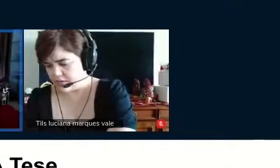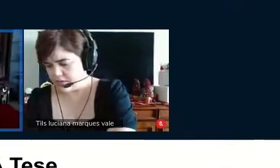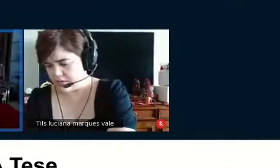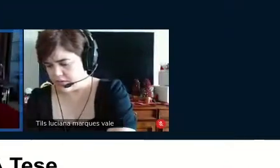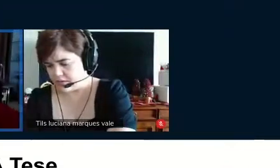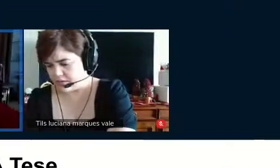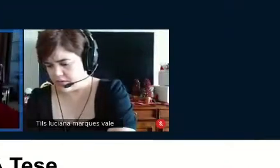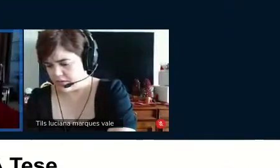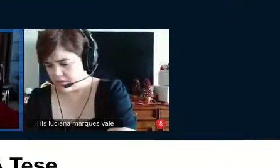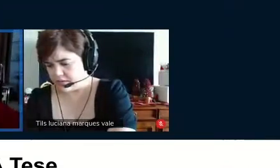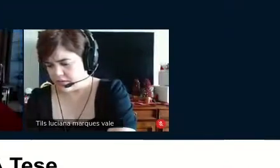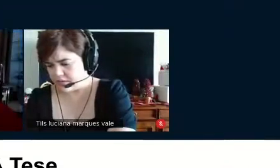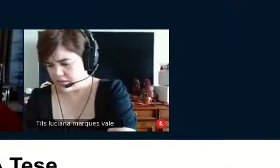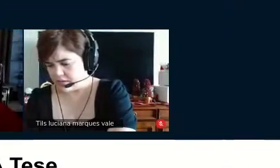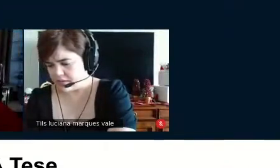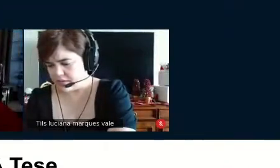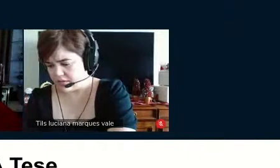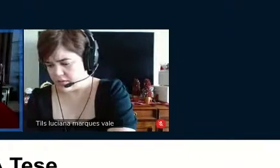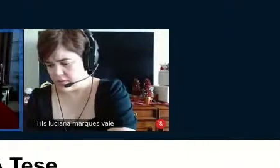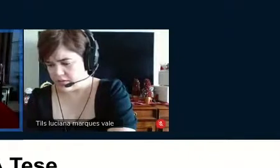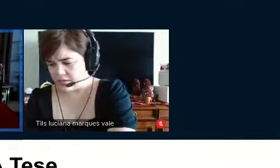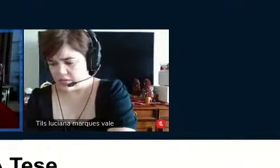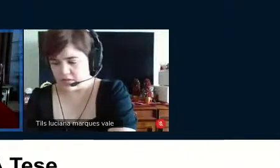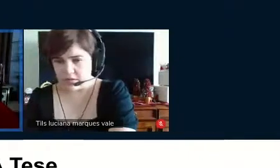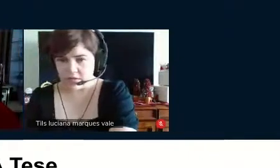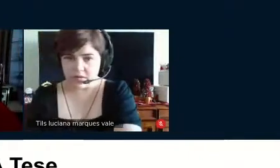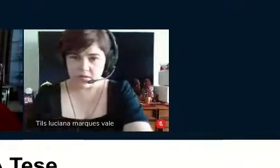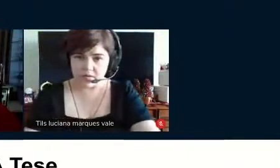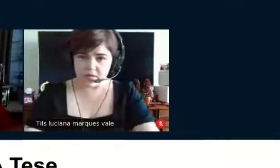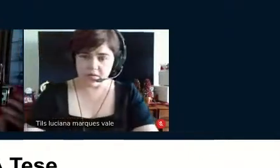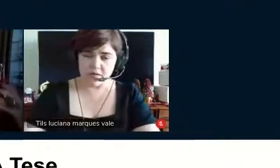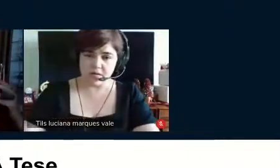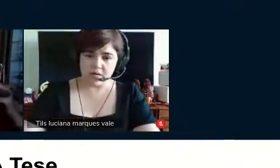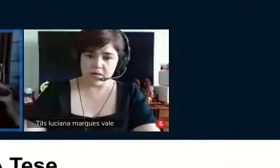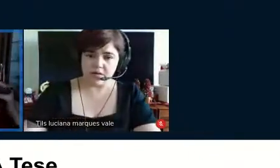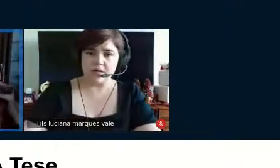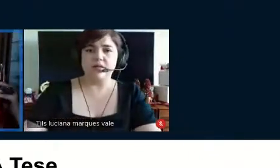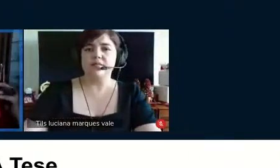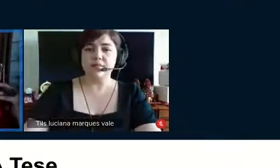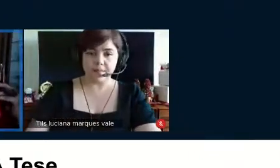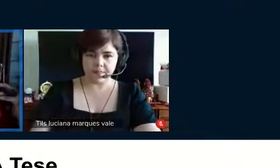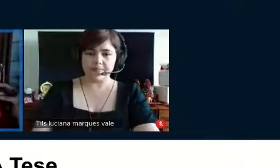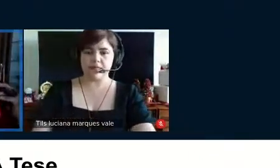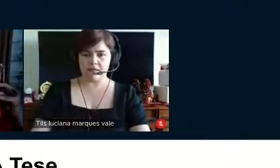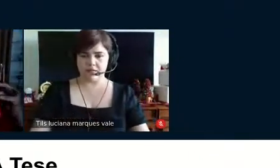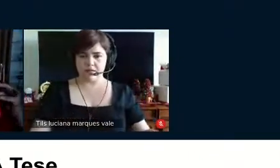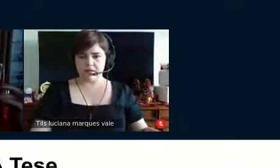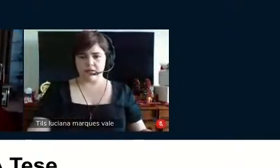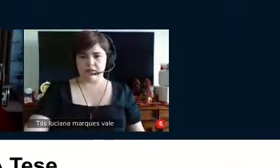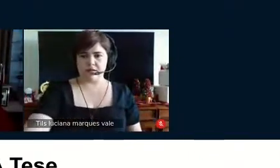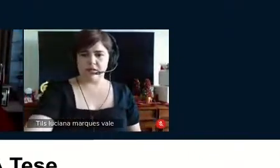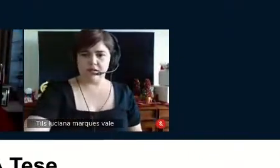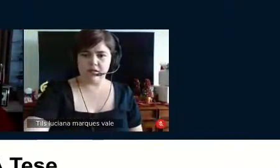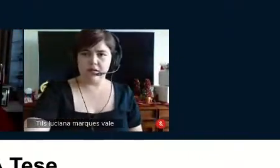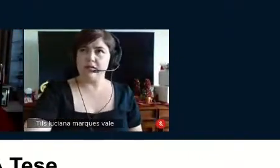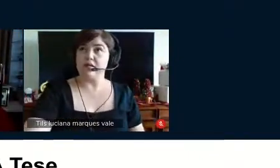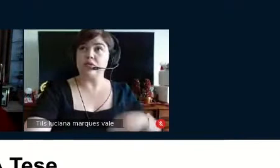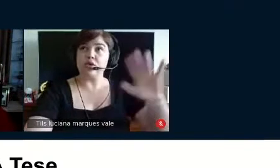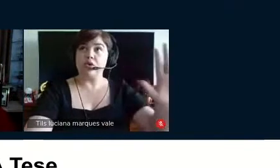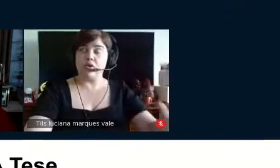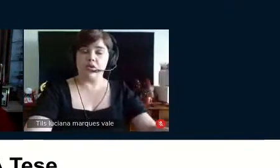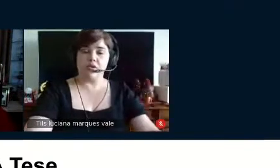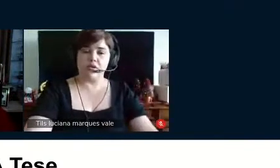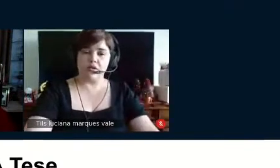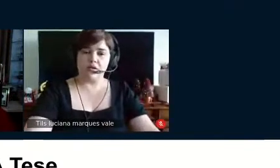Oi, Fábio. Ah, agora voltou aqui. A sala tinha dado um probleminha, acho que eu consegui resolver. Peraí. Ele